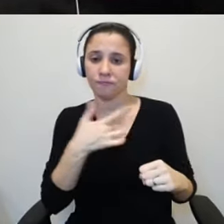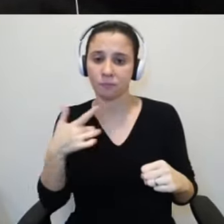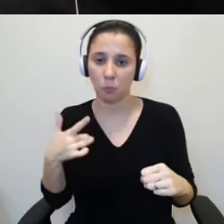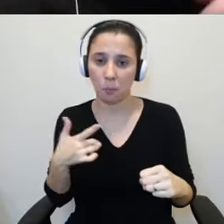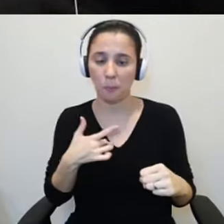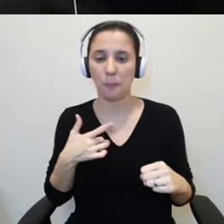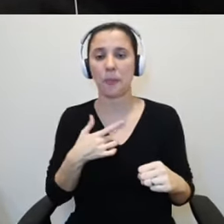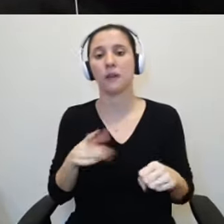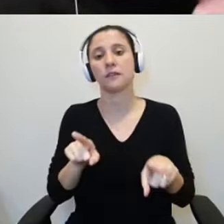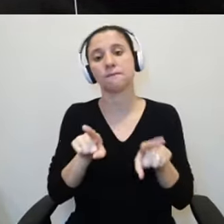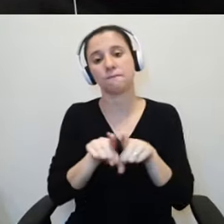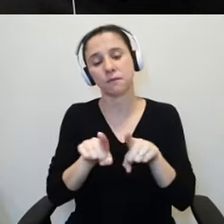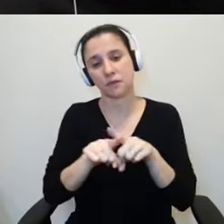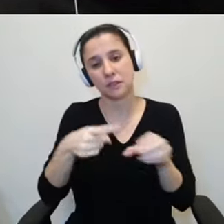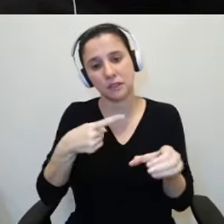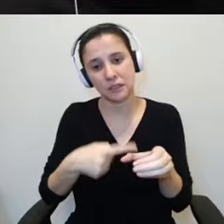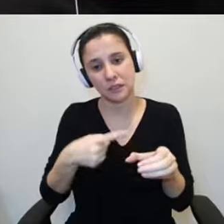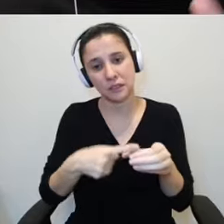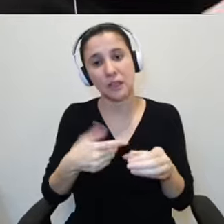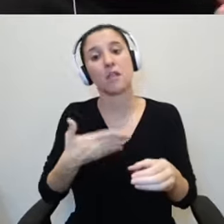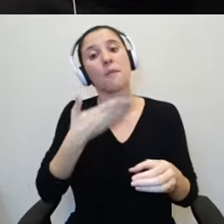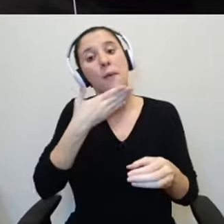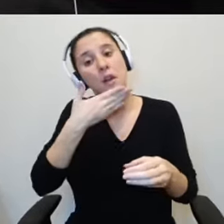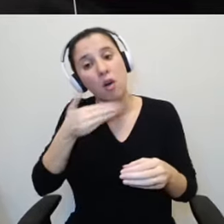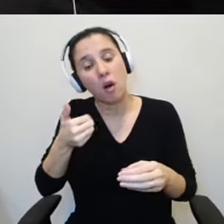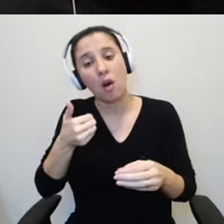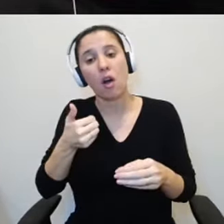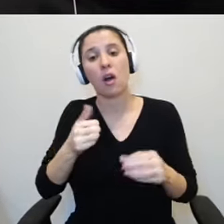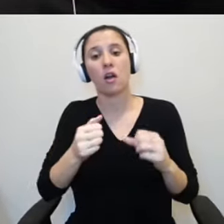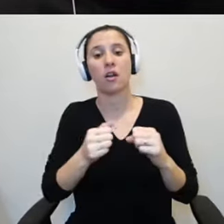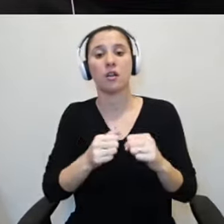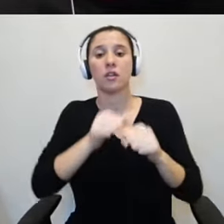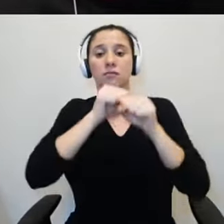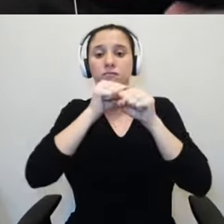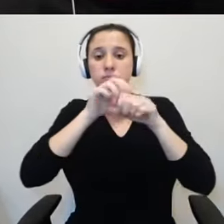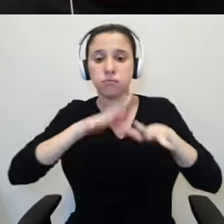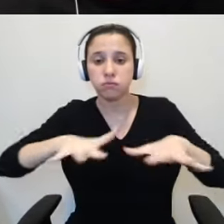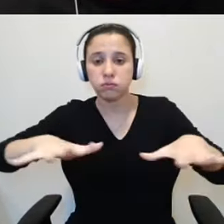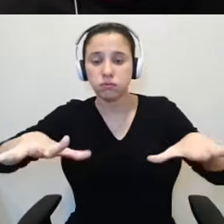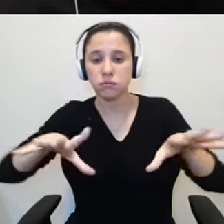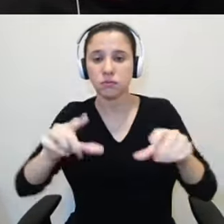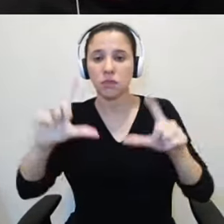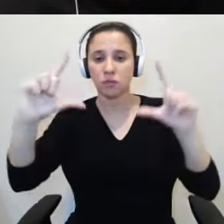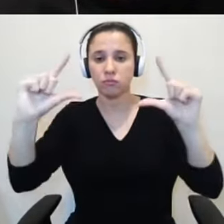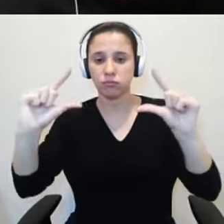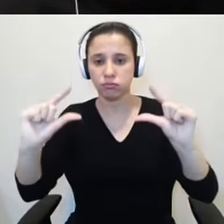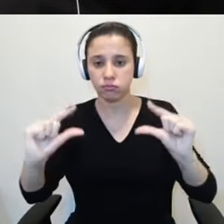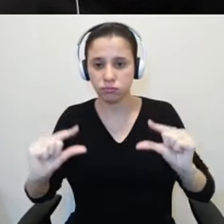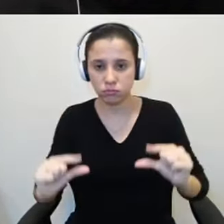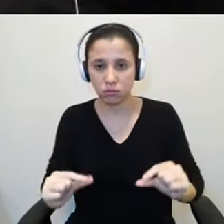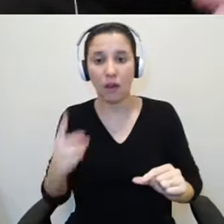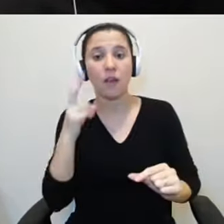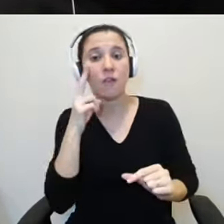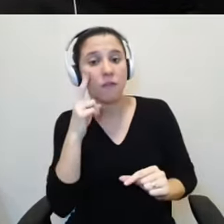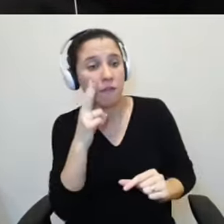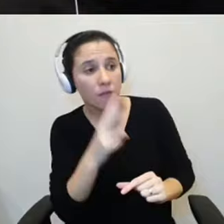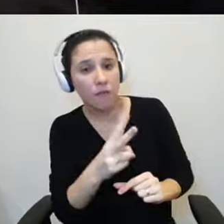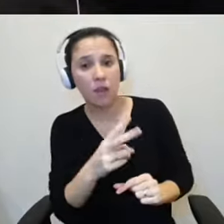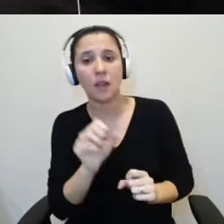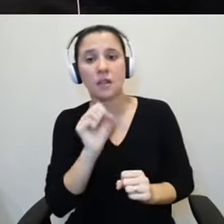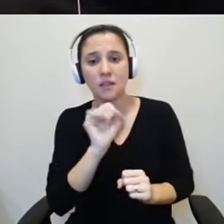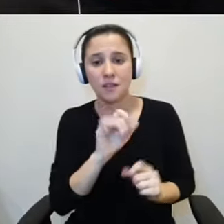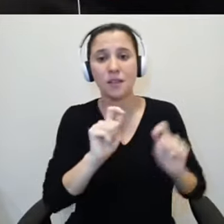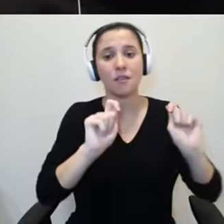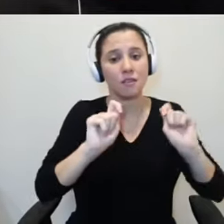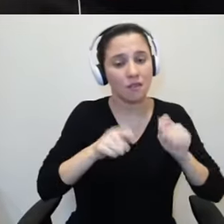região, melhorarem e tudo mais, a gente vai verificar sim possibilidades de retornar presencial. Então, isso é importante